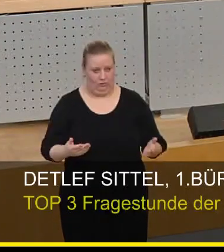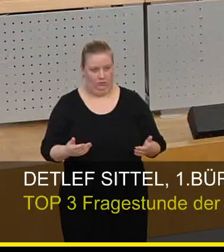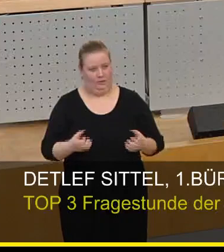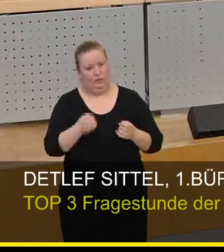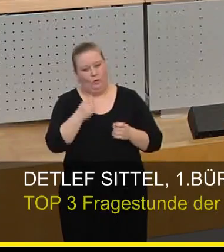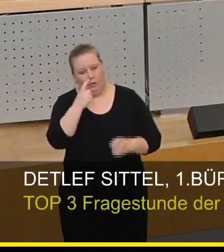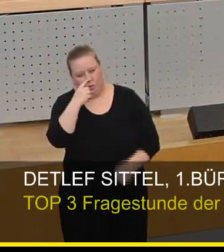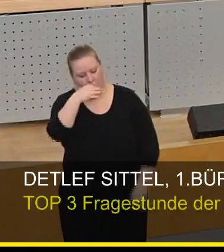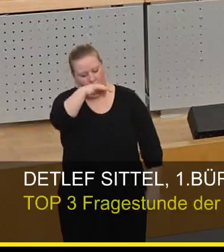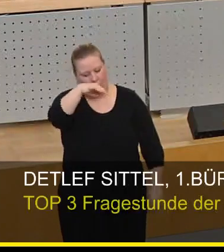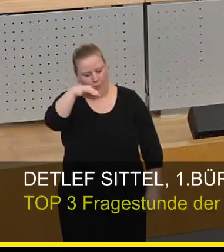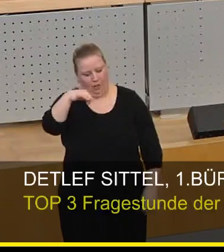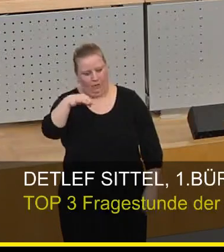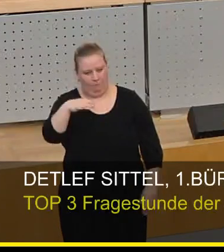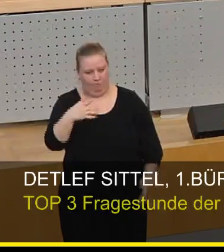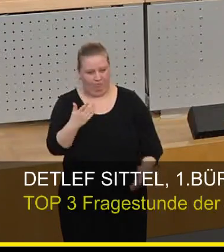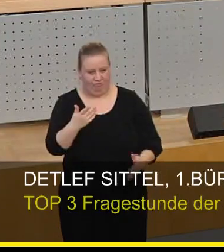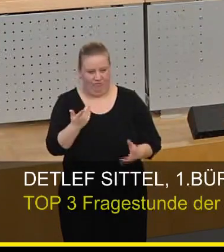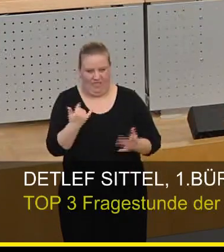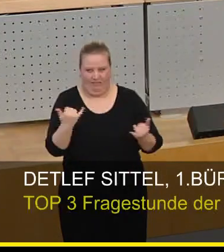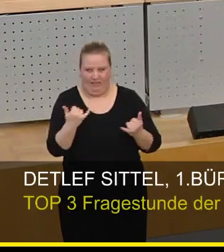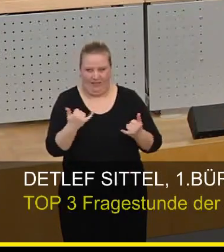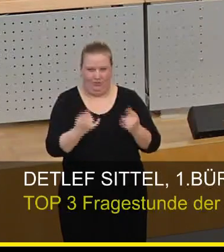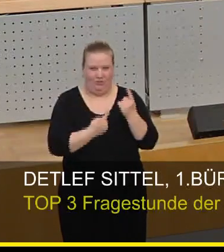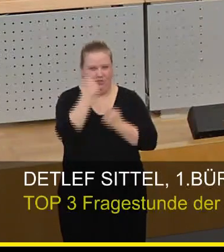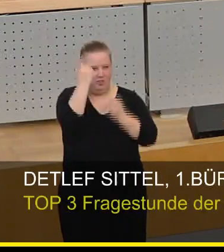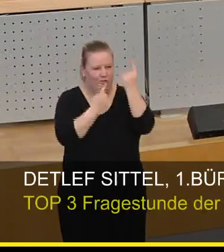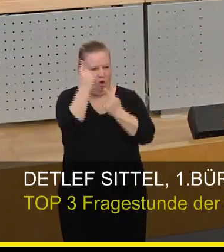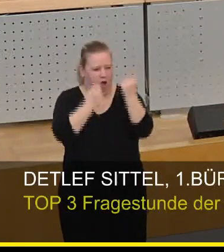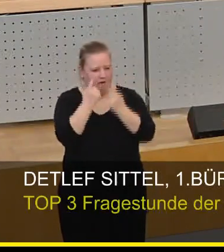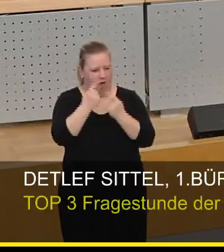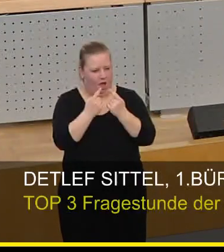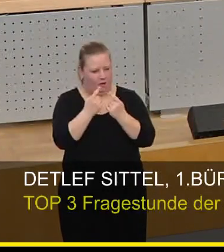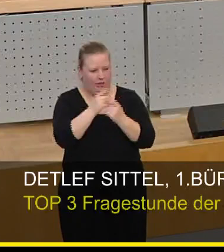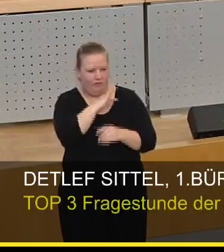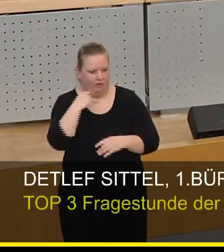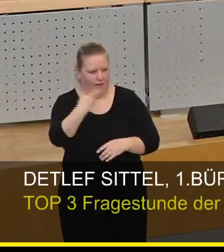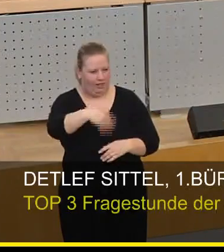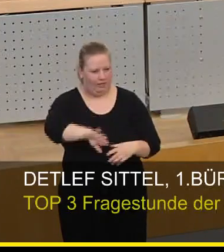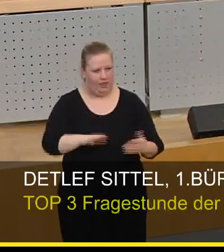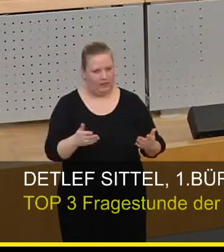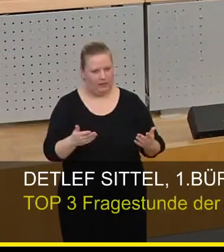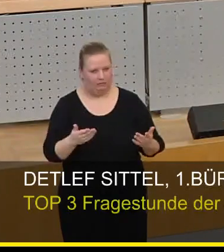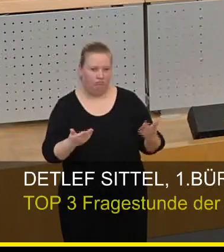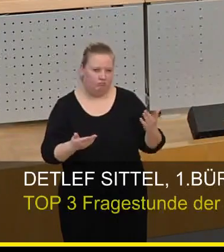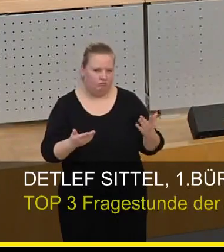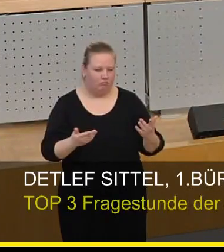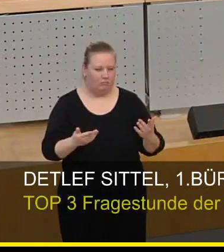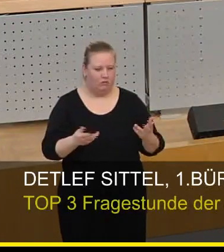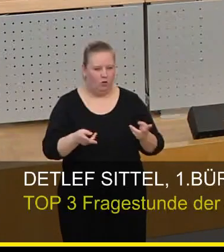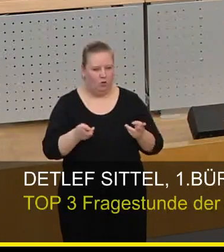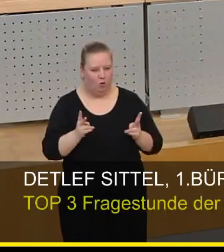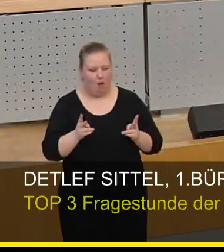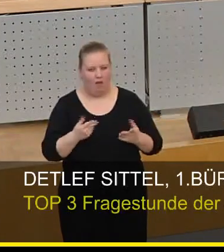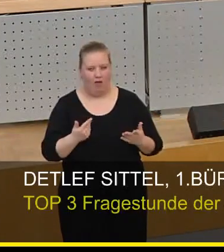Unsicherheiten gibt, ist Art und Umfang des Feuerwerks. Es ist manchmal so, dass man als etwas